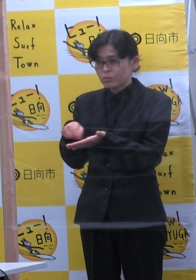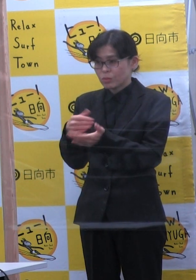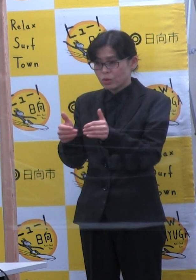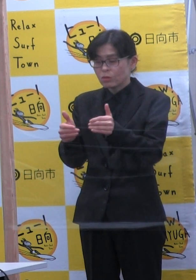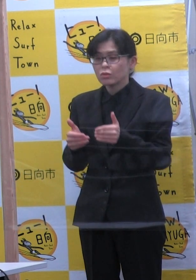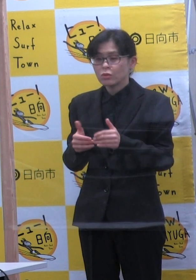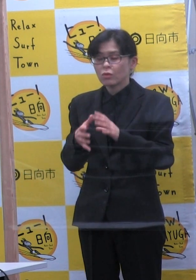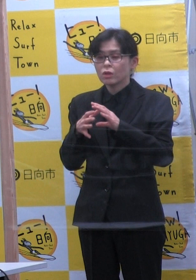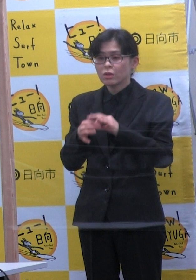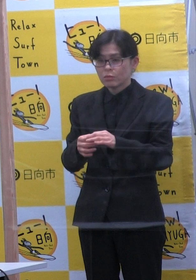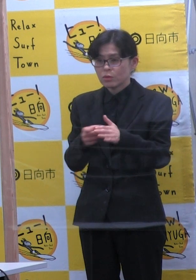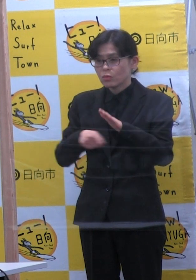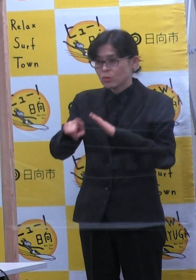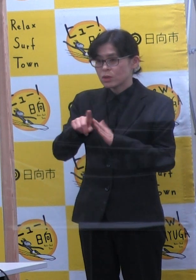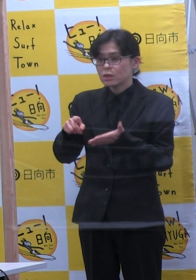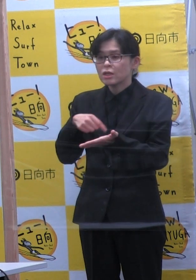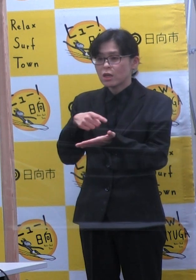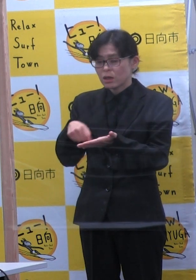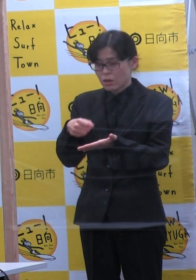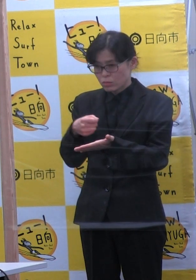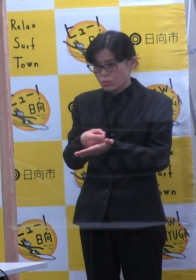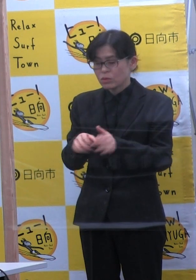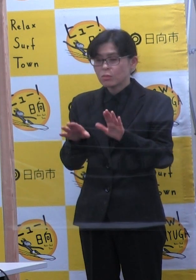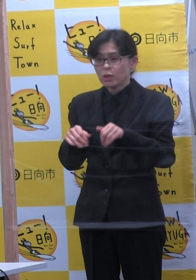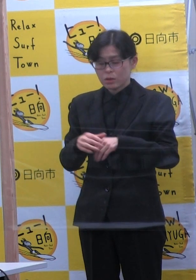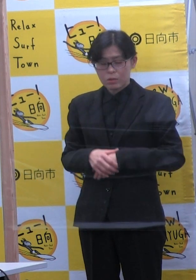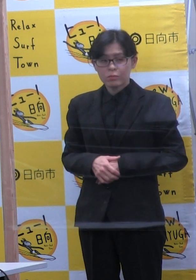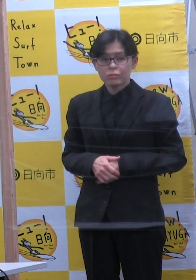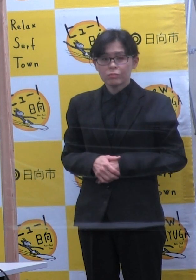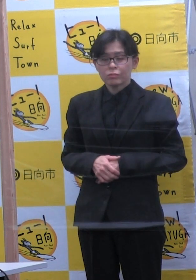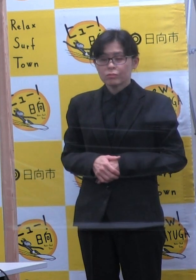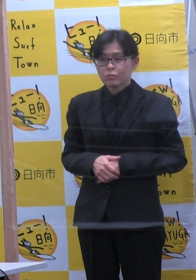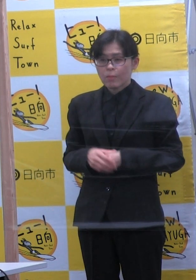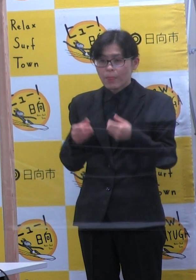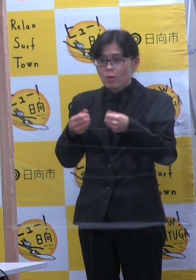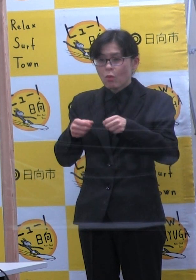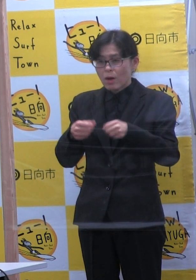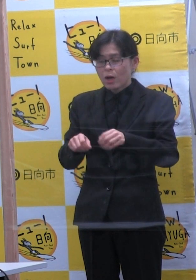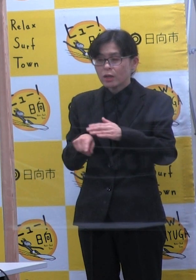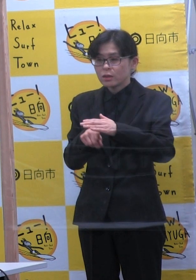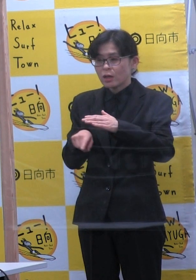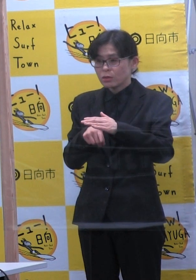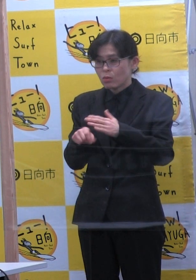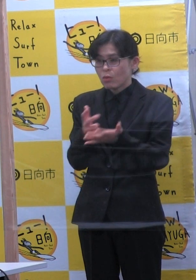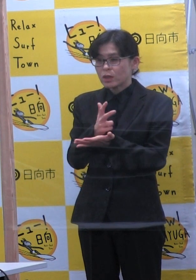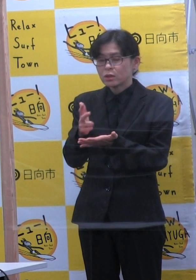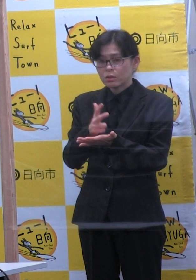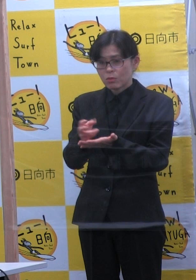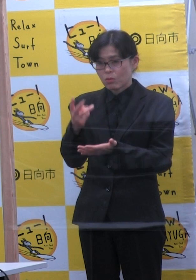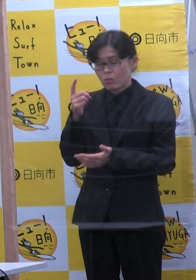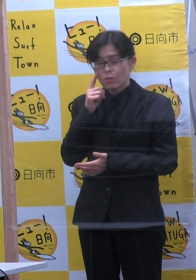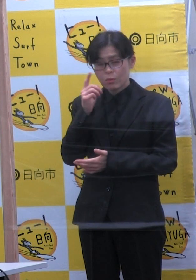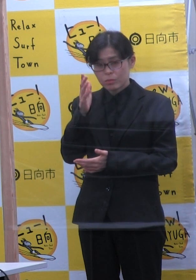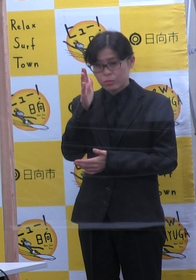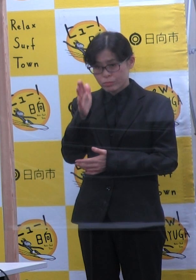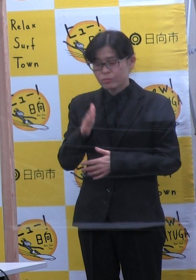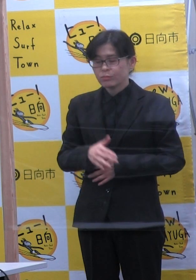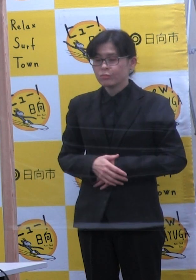専決処分をしたものであります。詳細については資料をご参照ください